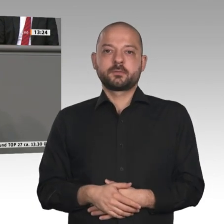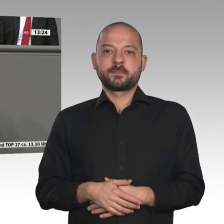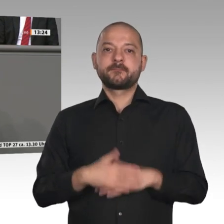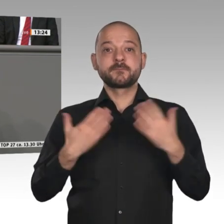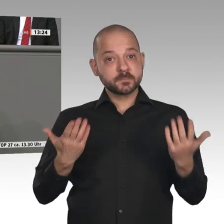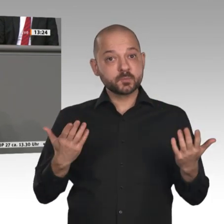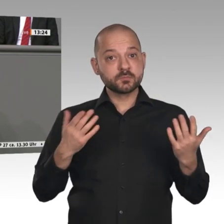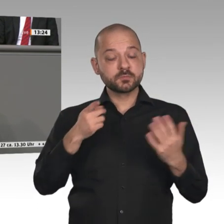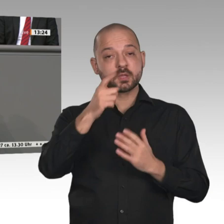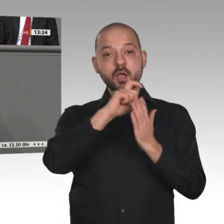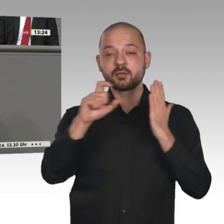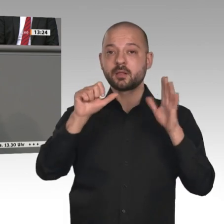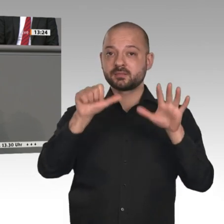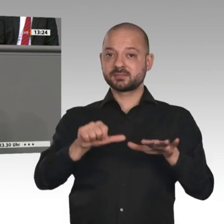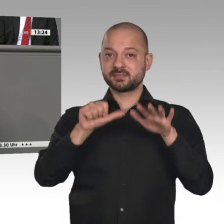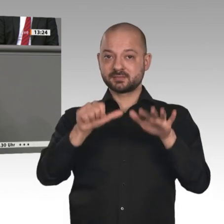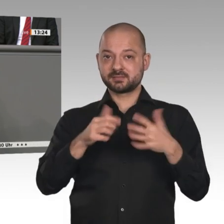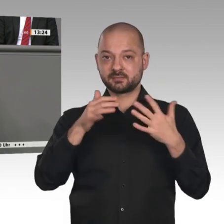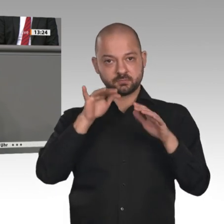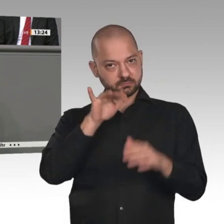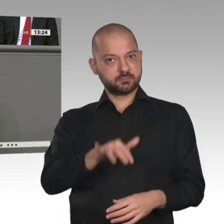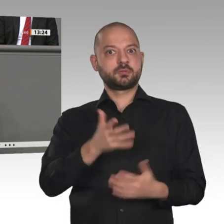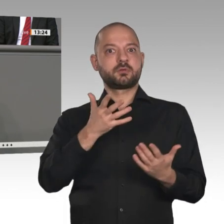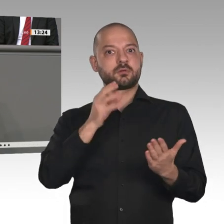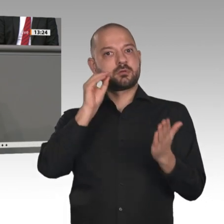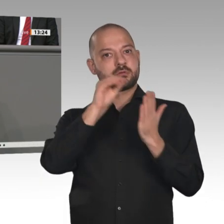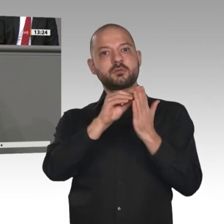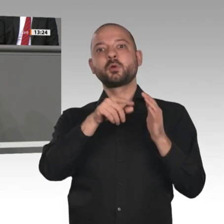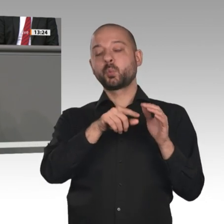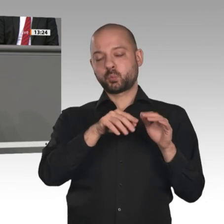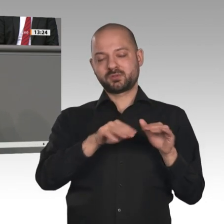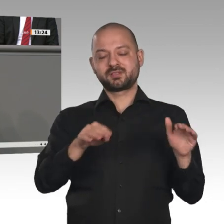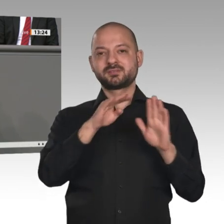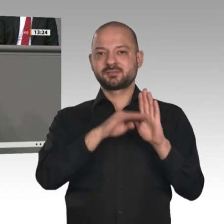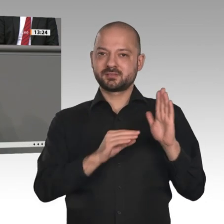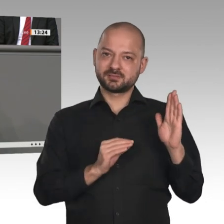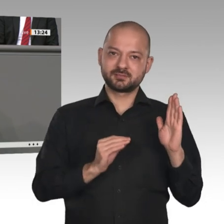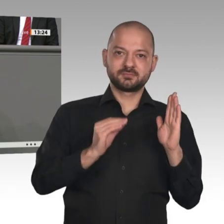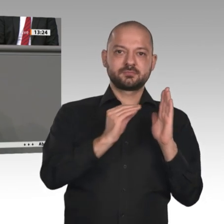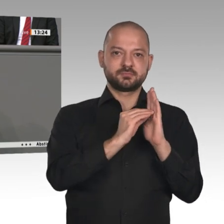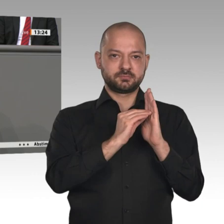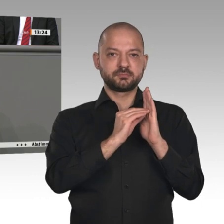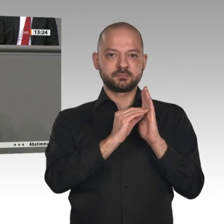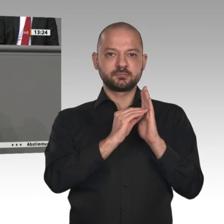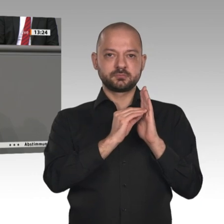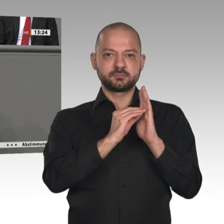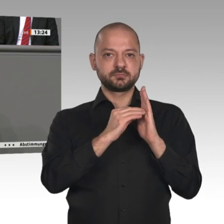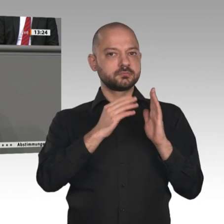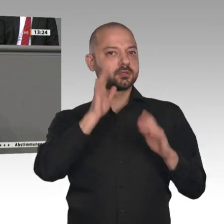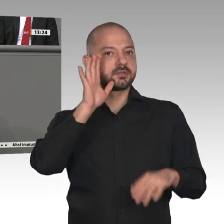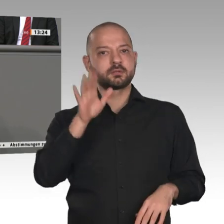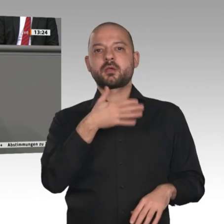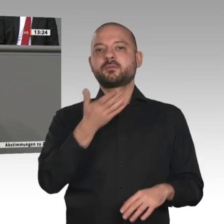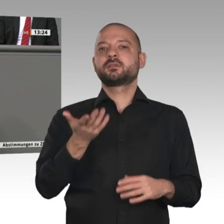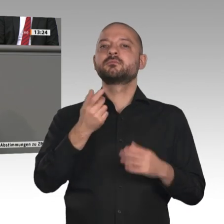Artikel 16 Grundgesetz einen weiteren Riegel eingeschoben. Einen Riegel, der sagt, dass die deutsche Staatsangehörigkeit nicht